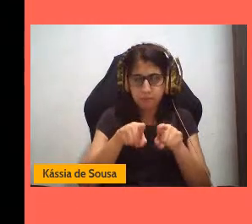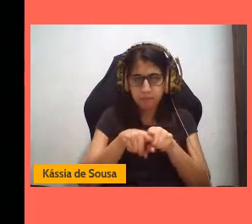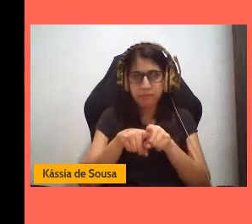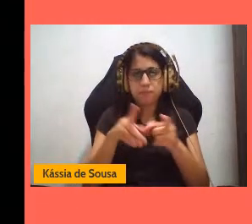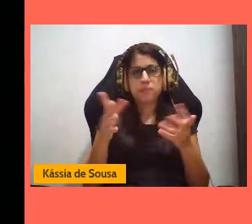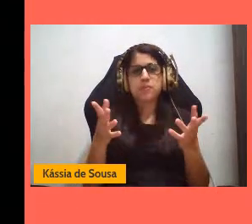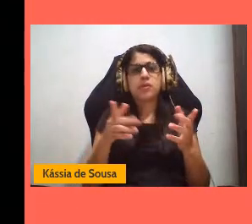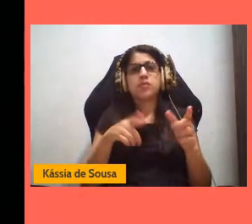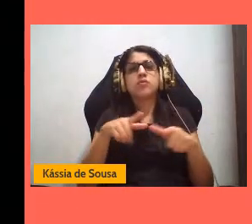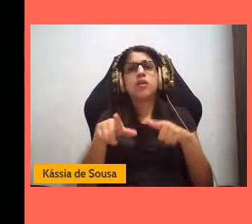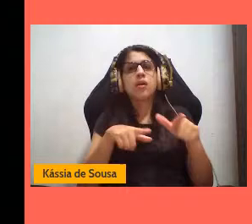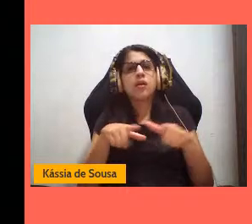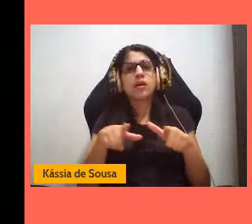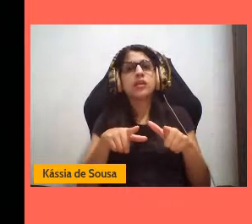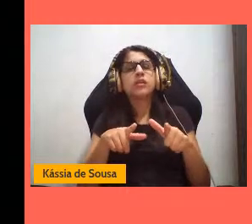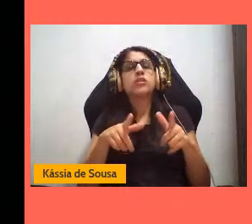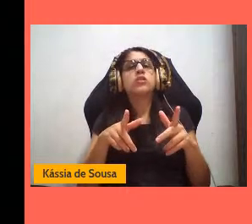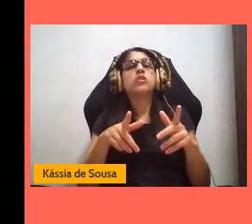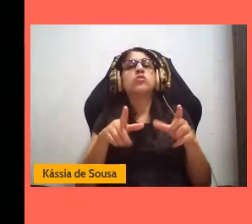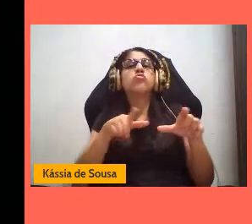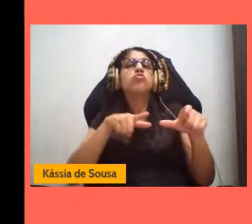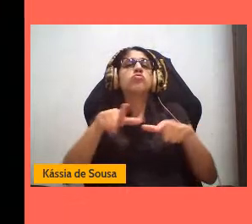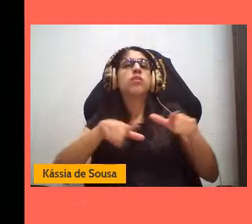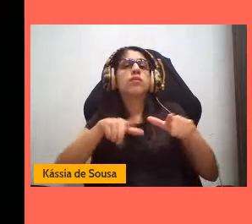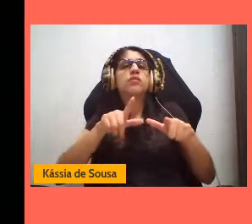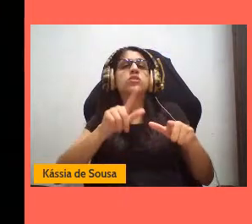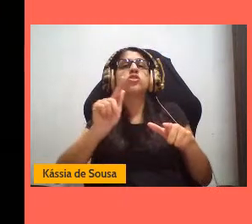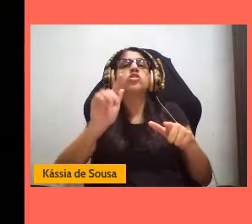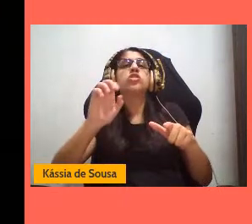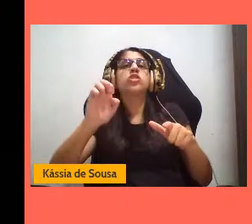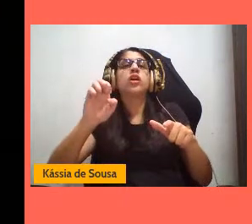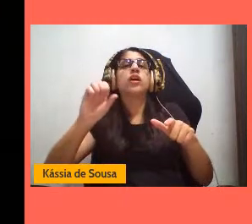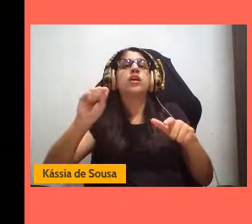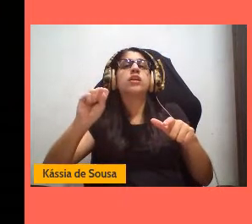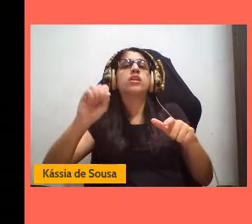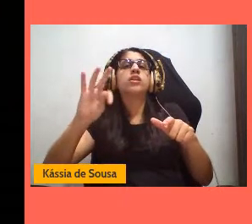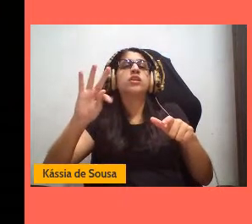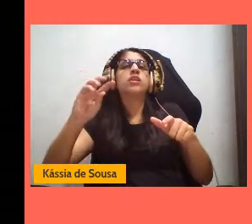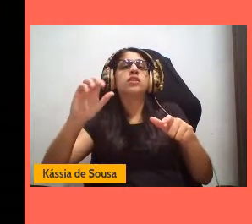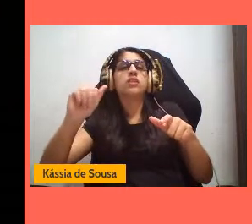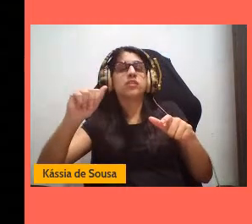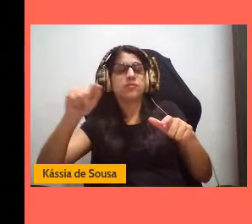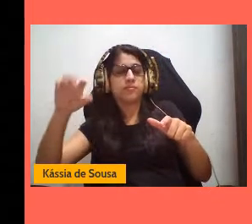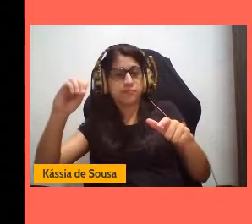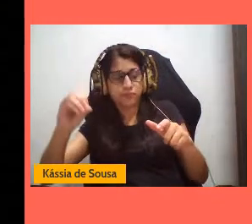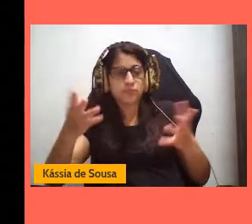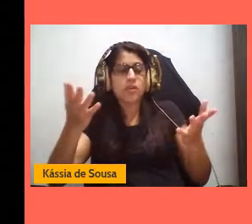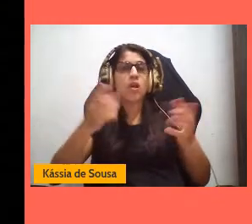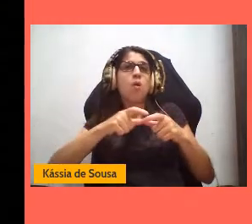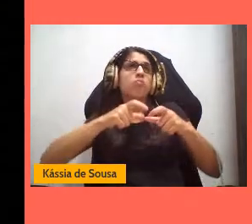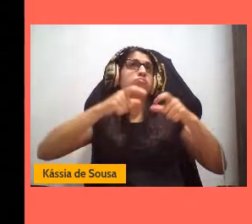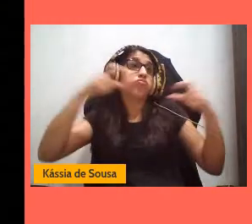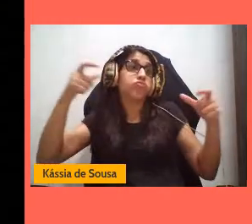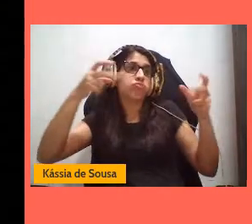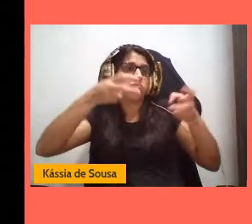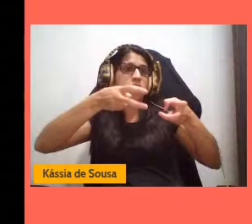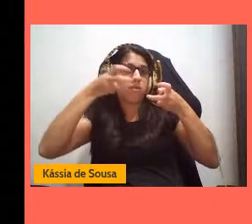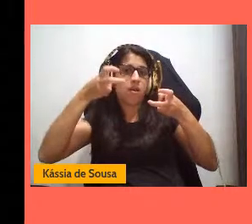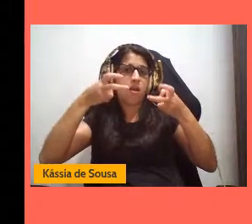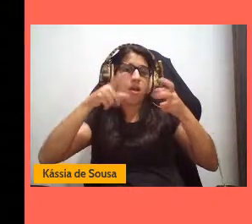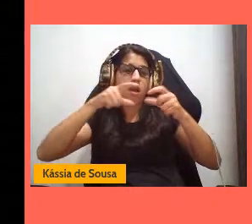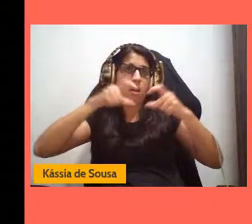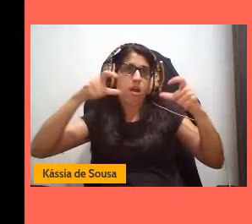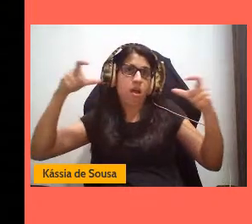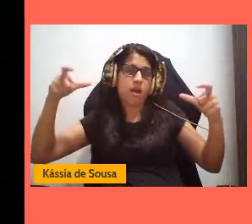e financiamento uma visão assim, muito ampla do projeto que o Centro de Educação está contribuindo de uma